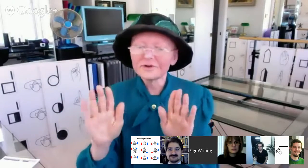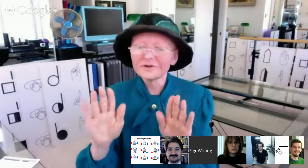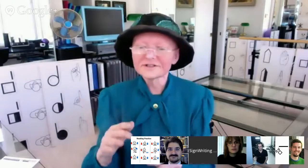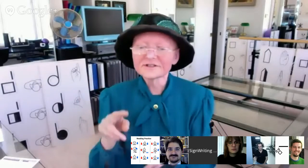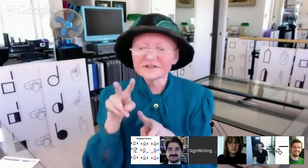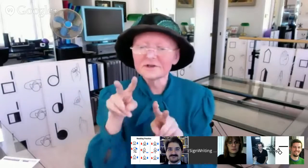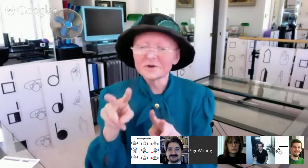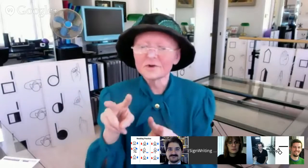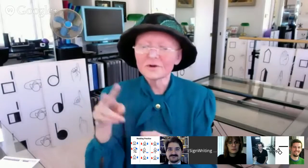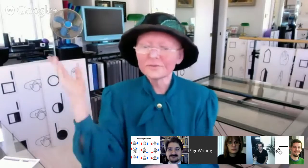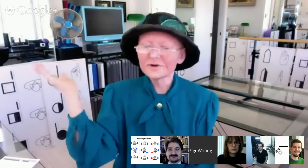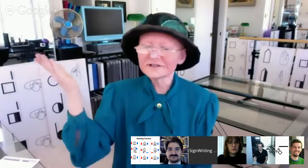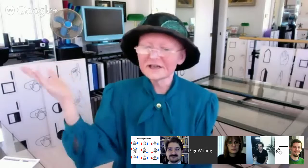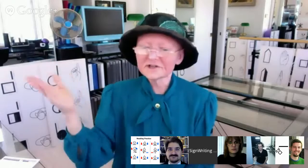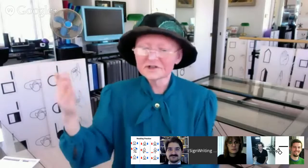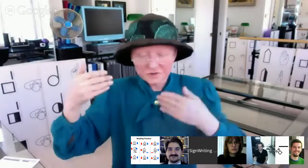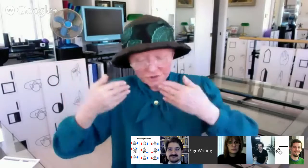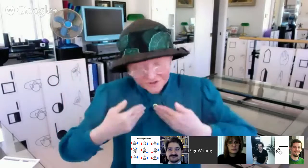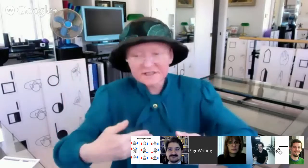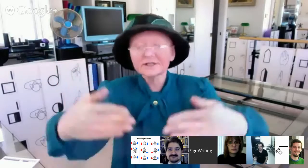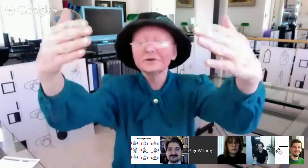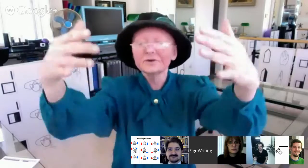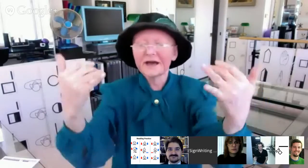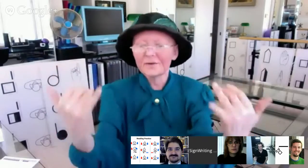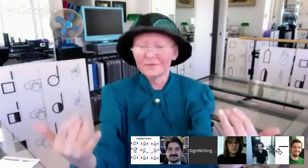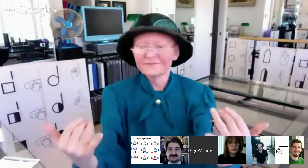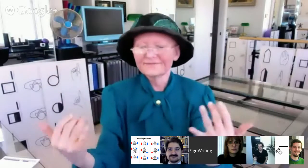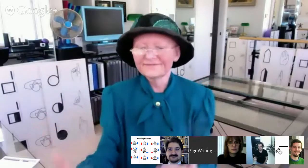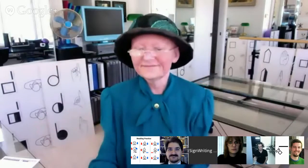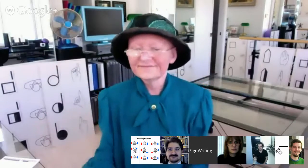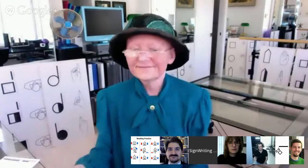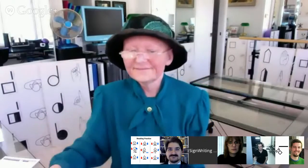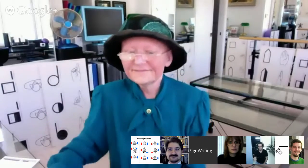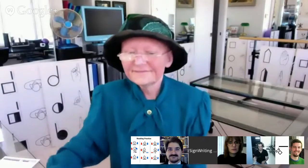wonderful to see your presentation. So you continue now.